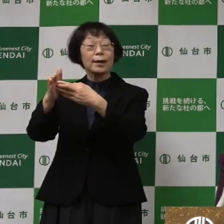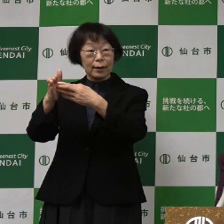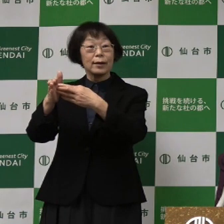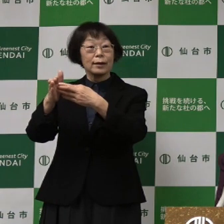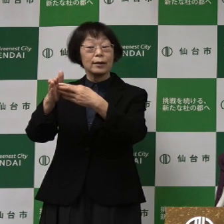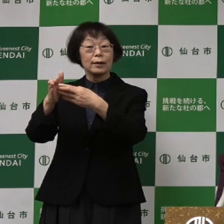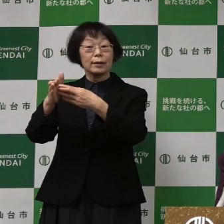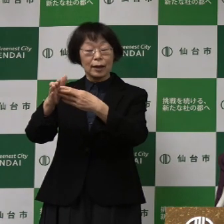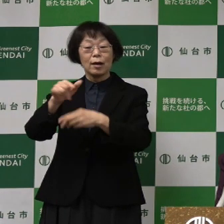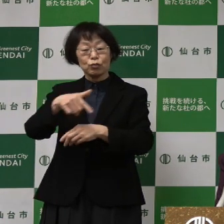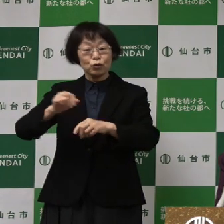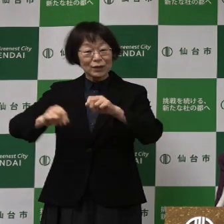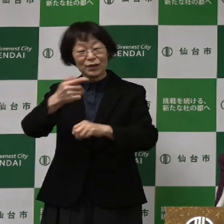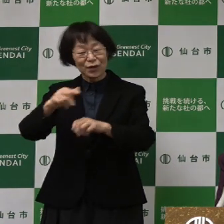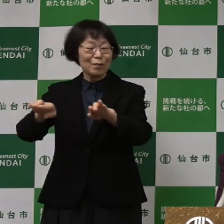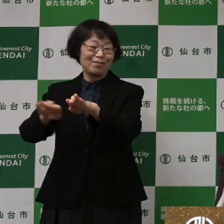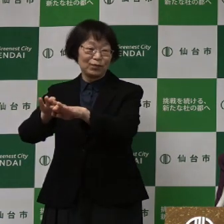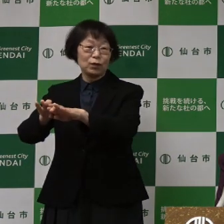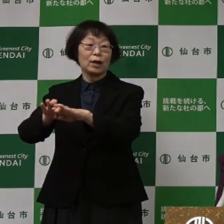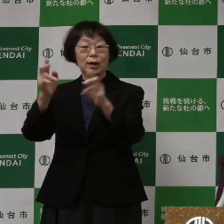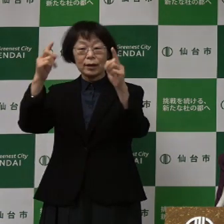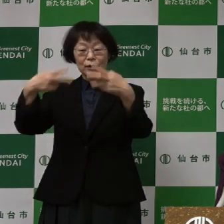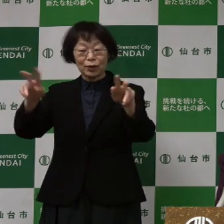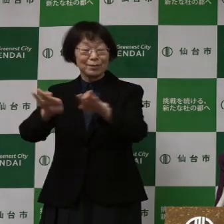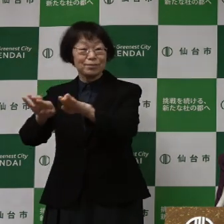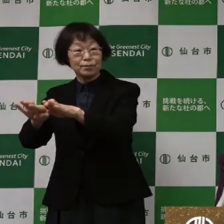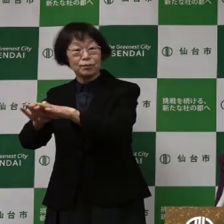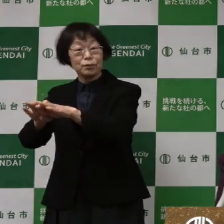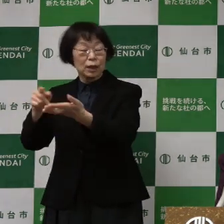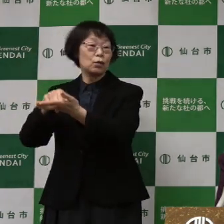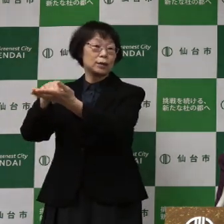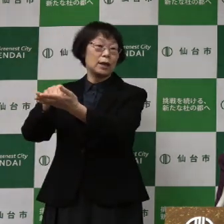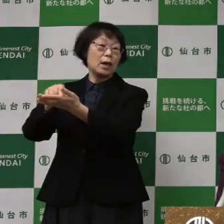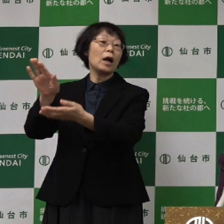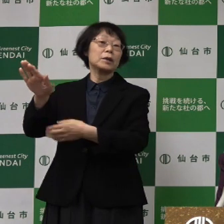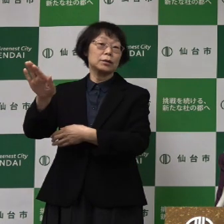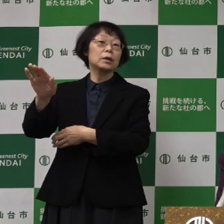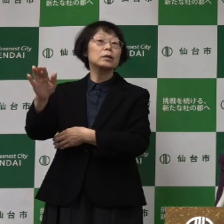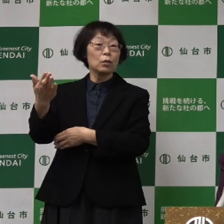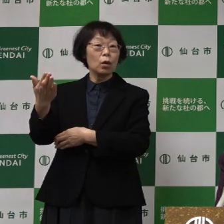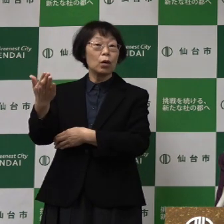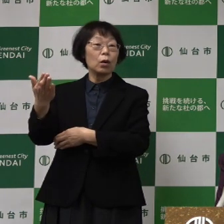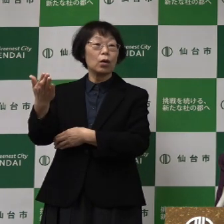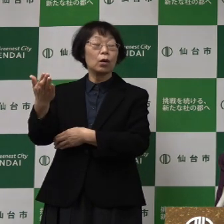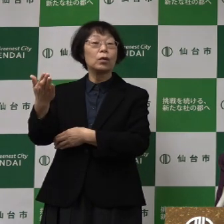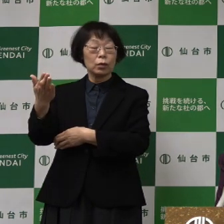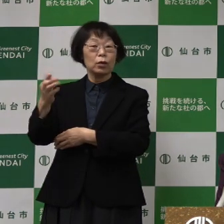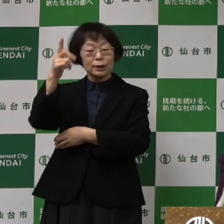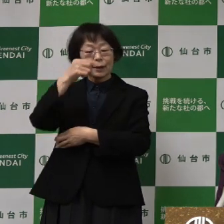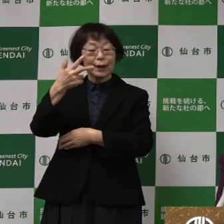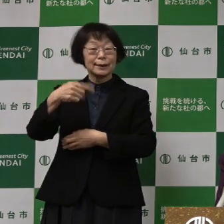暫定的な期間というか今のところの期限として要請をしているものですけれども、こちら